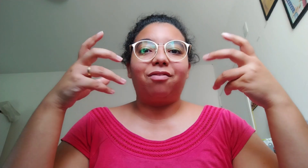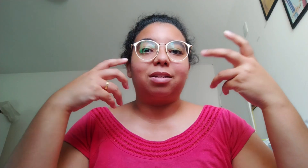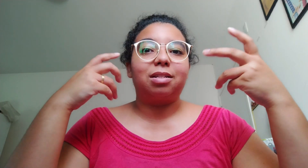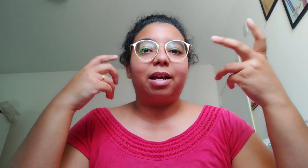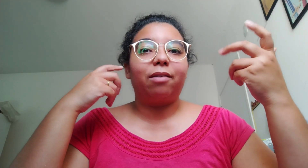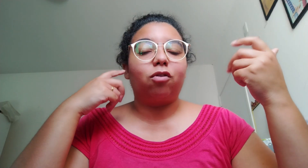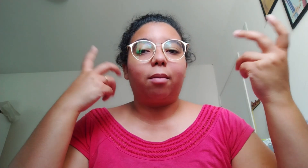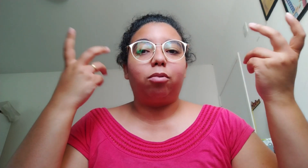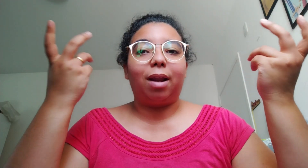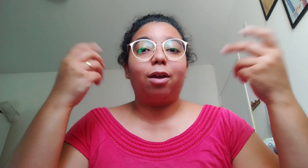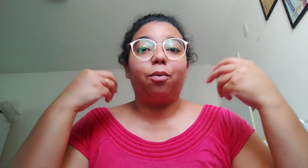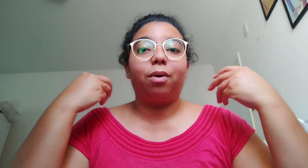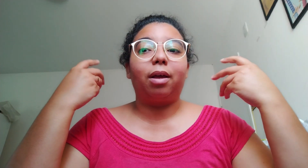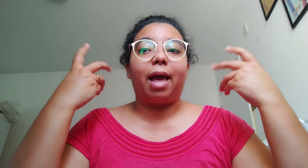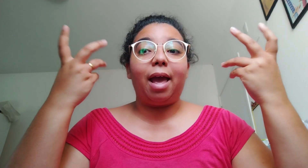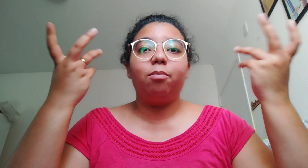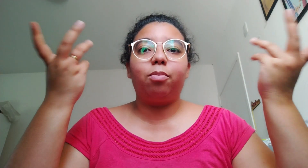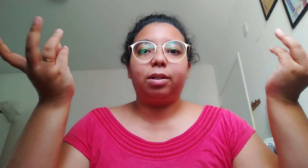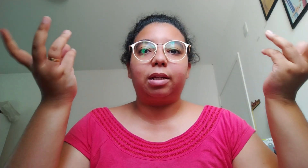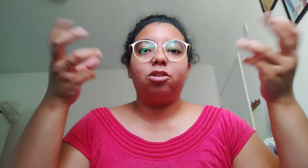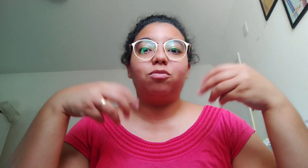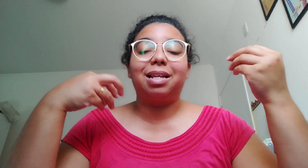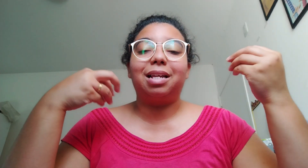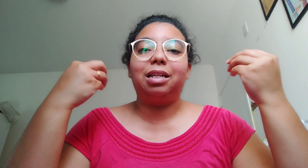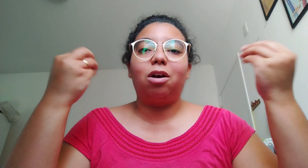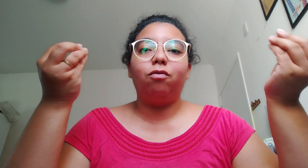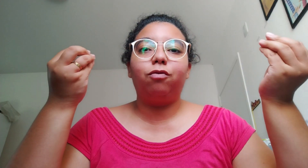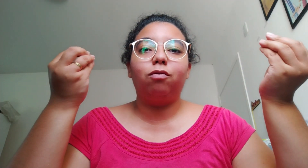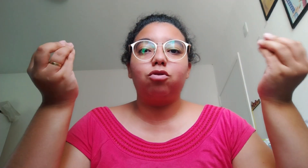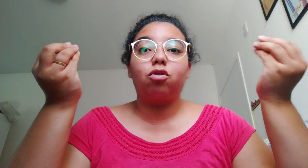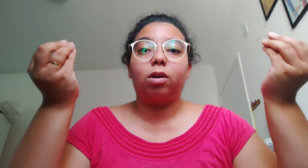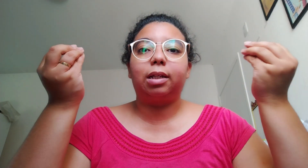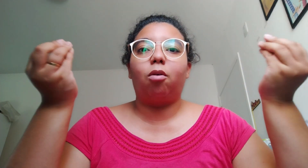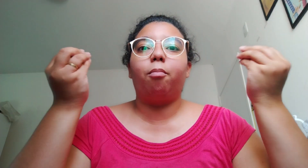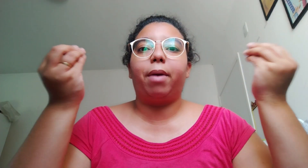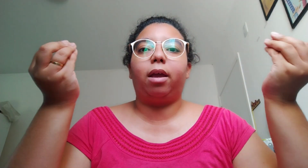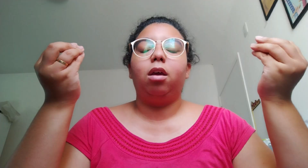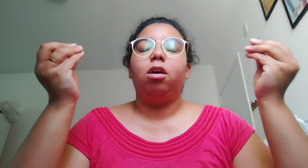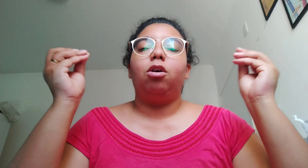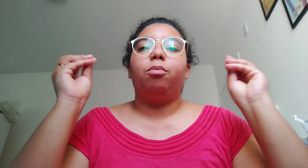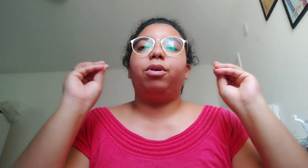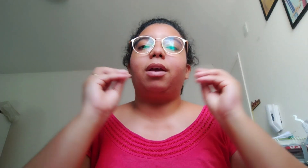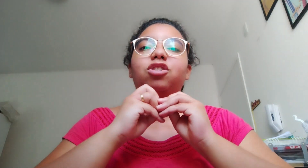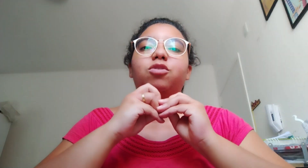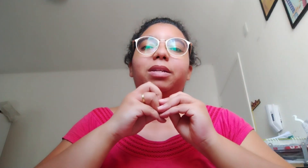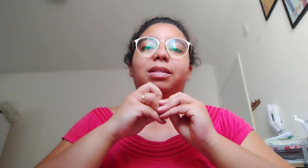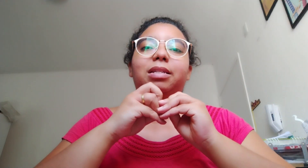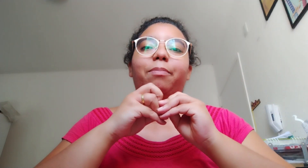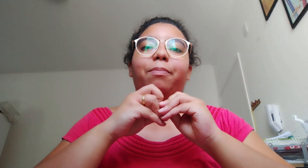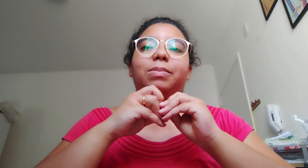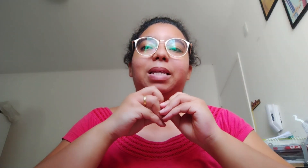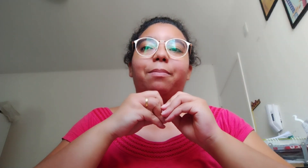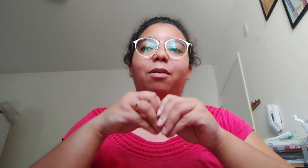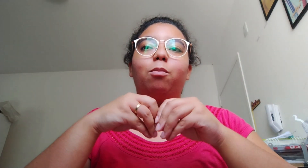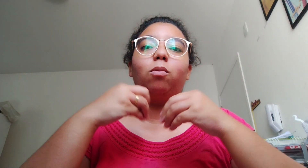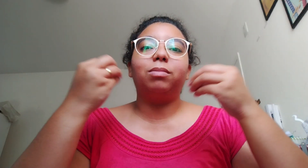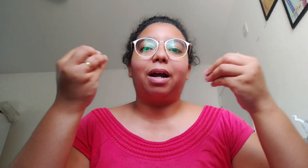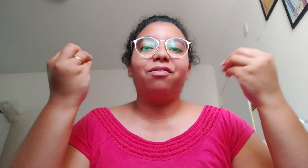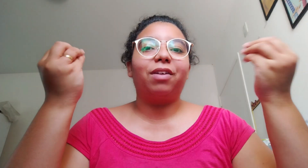palavras, né, vocabulário é importante, mas ele não funciona tão bem, porque a gente precisa saber montar frases